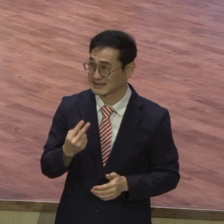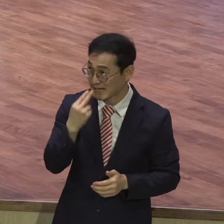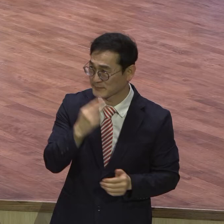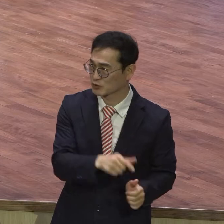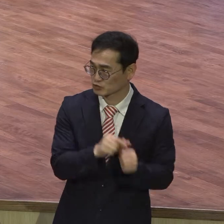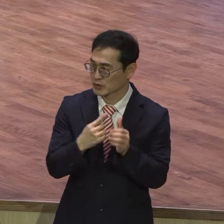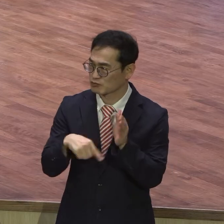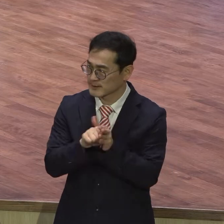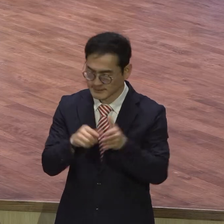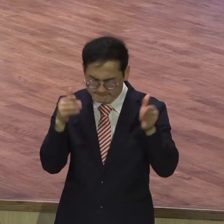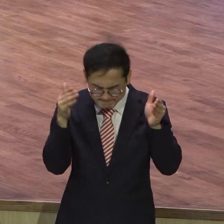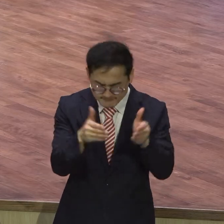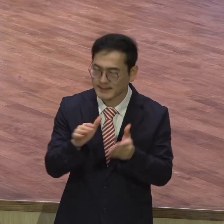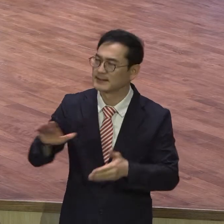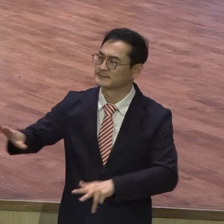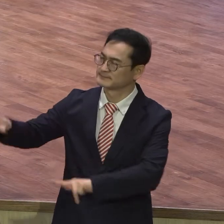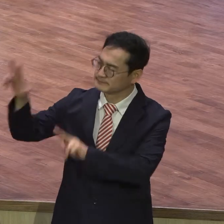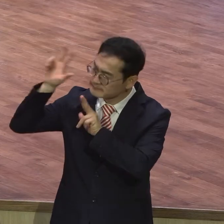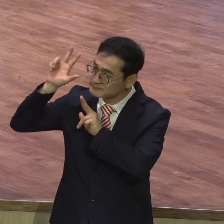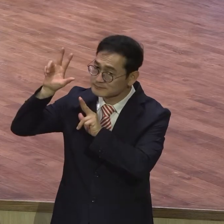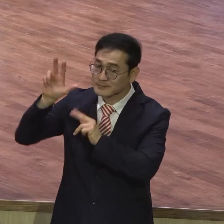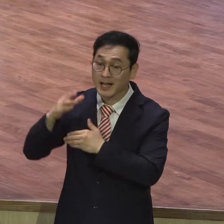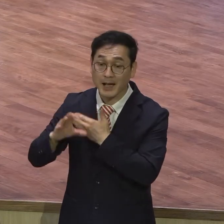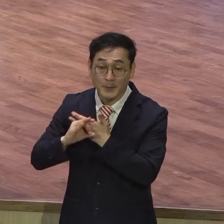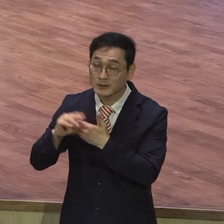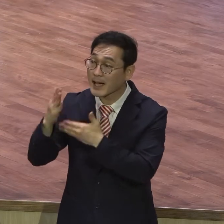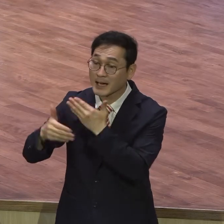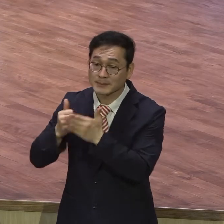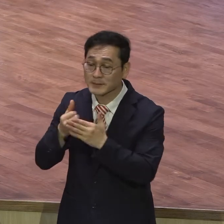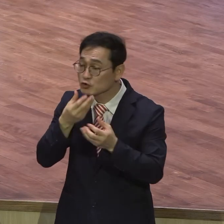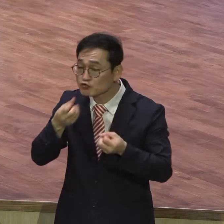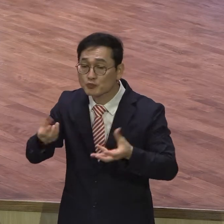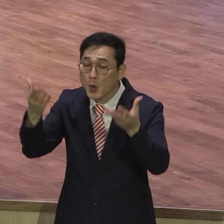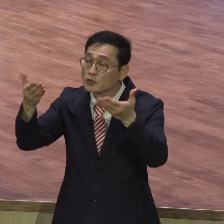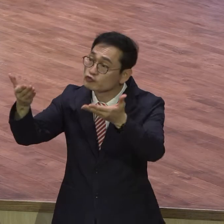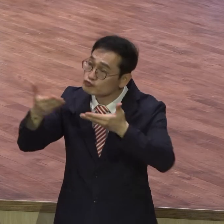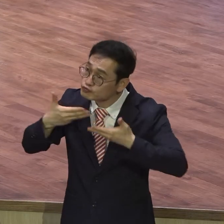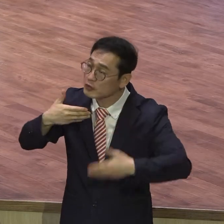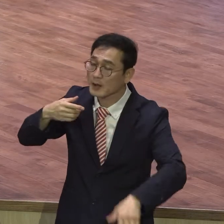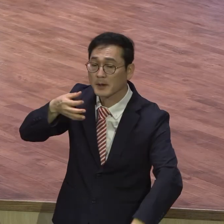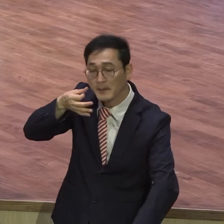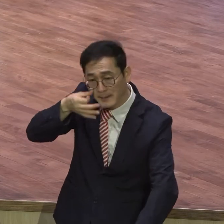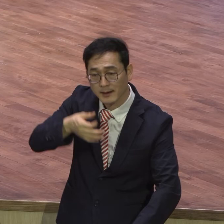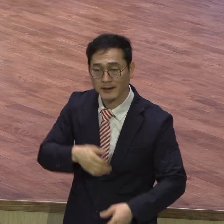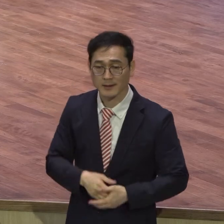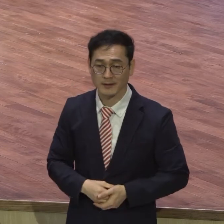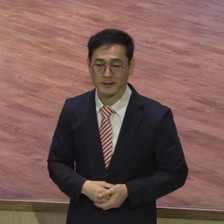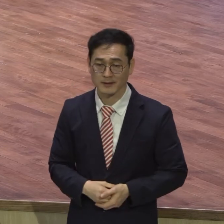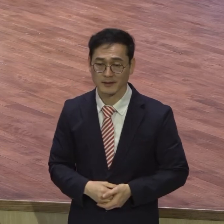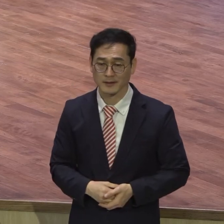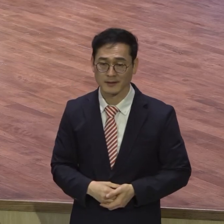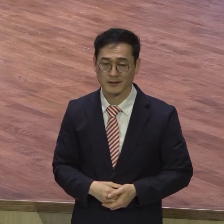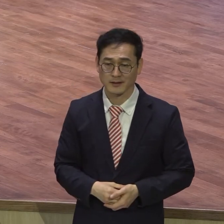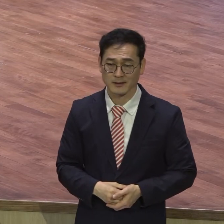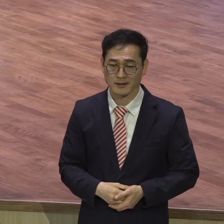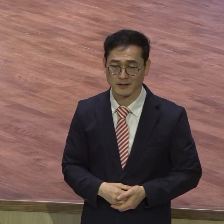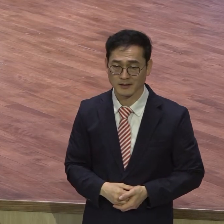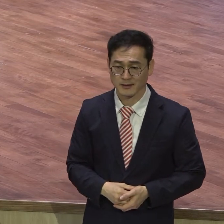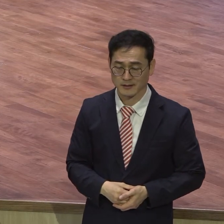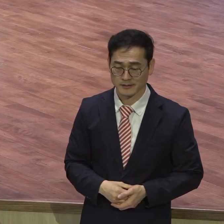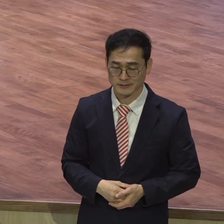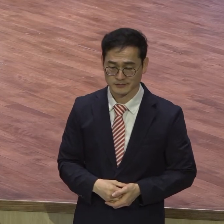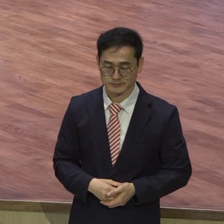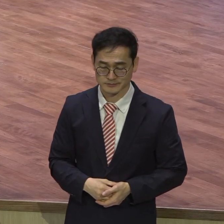한번 해보세요 하나님 어떻게 여러분 인생을 인도하시는지 마가범 5장